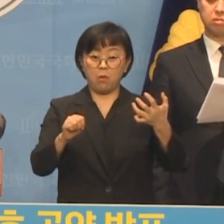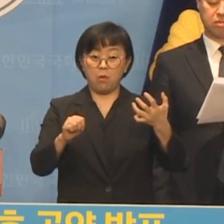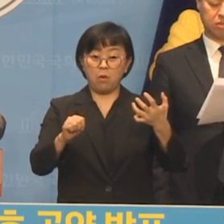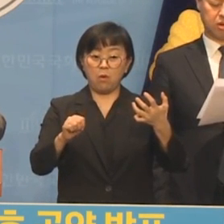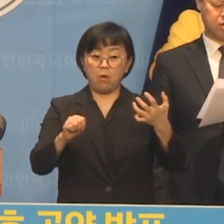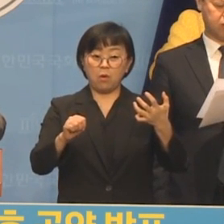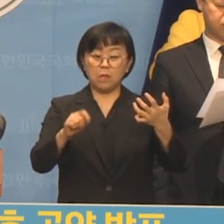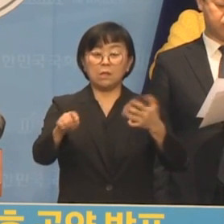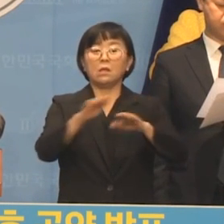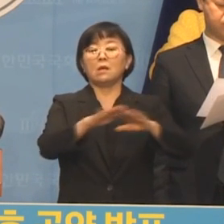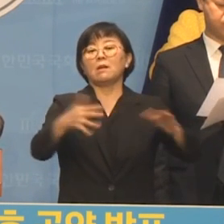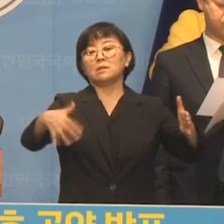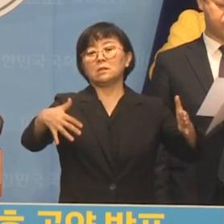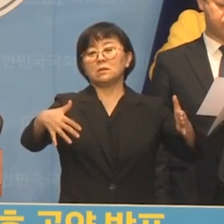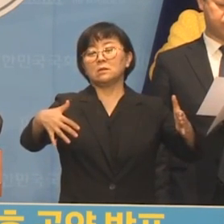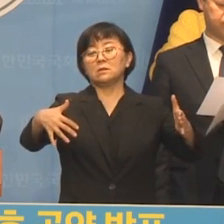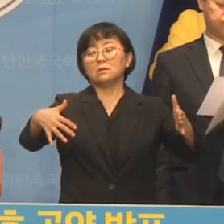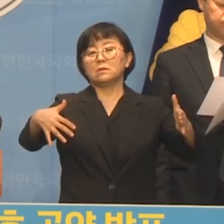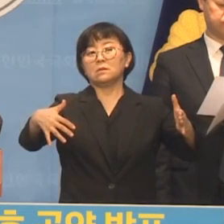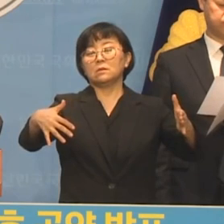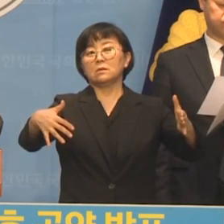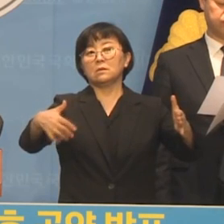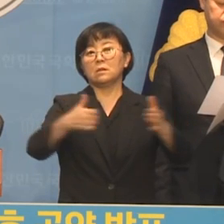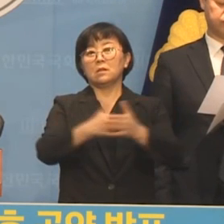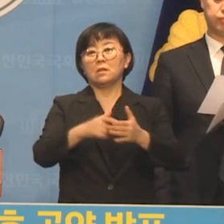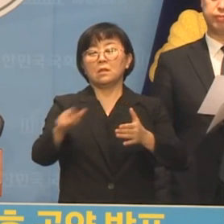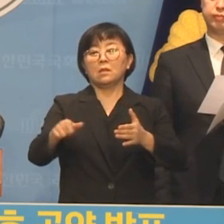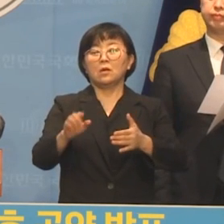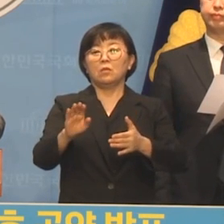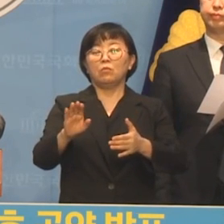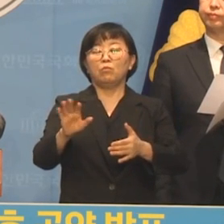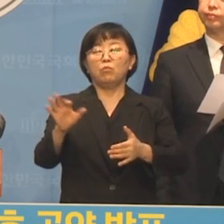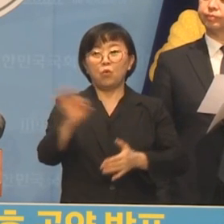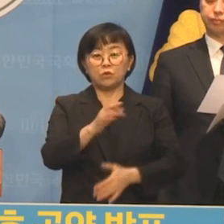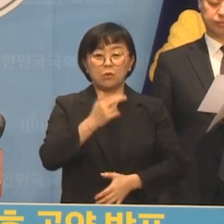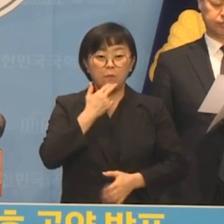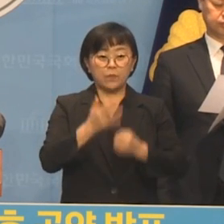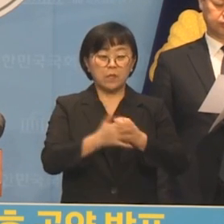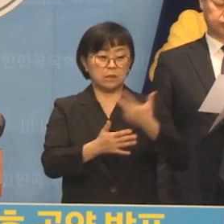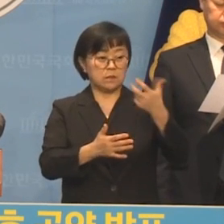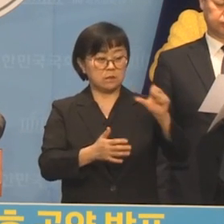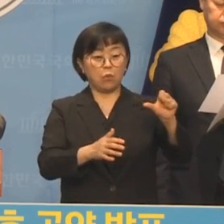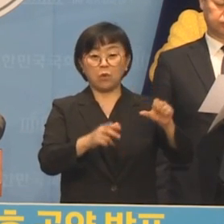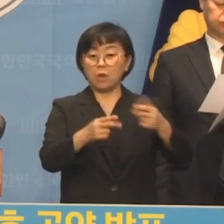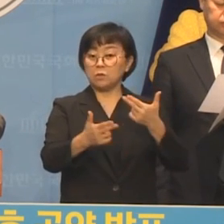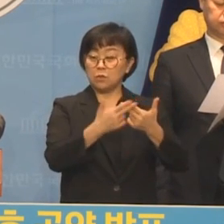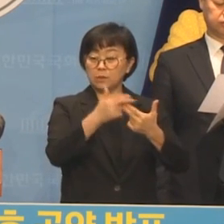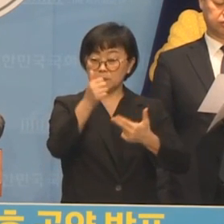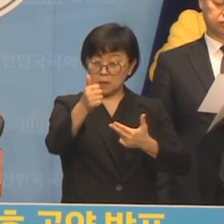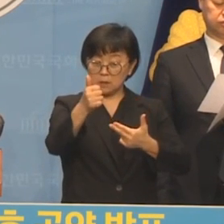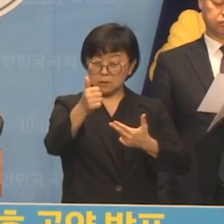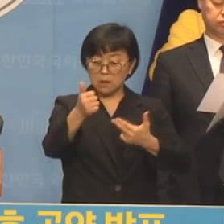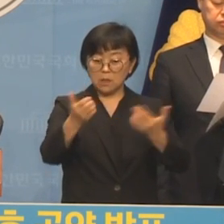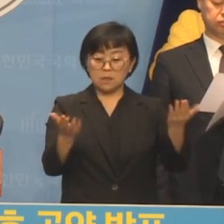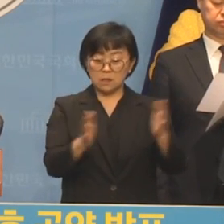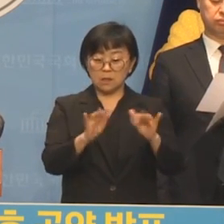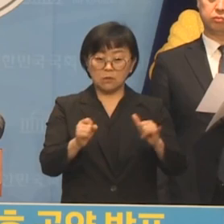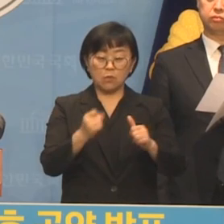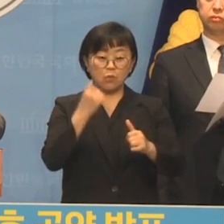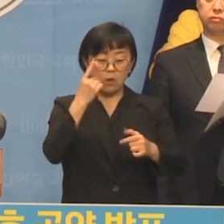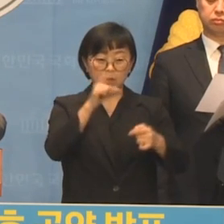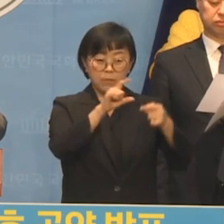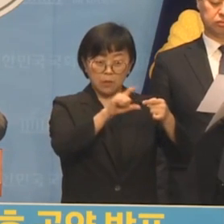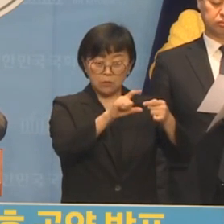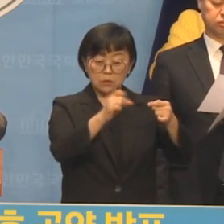조합 중에 10개의 무보수 조합을 제외한 75개 조합의 조합장과 직원의 월